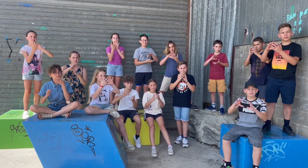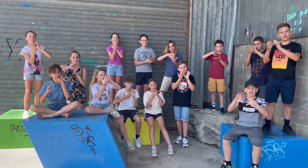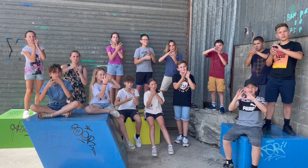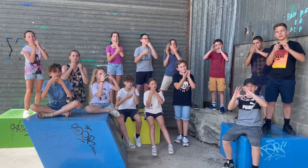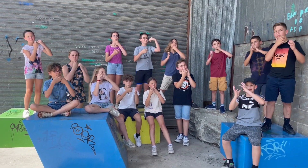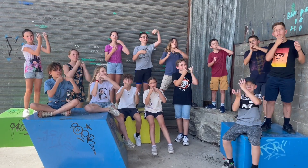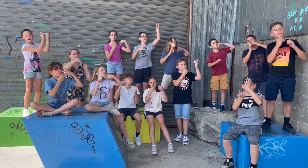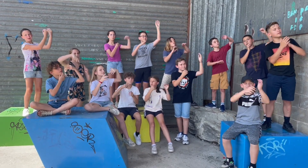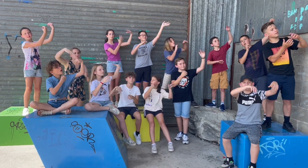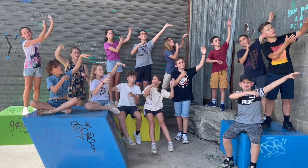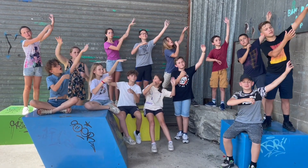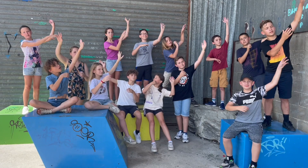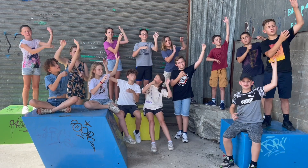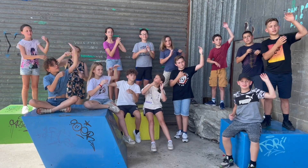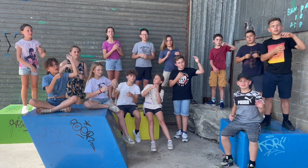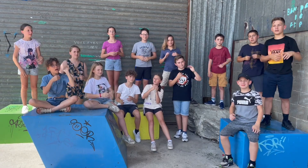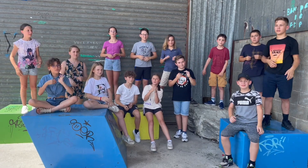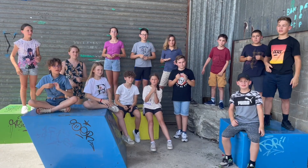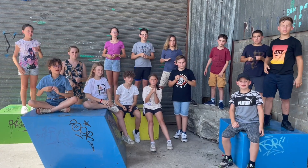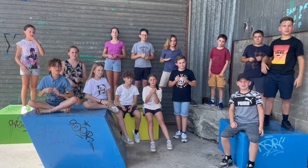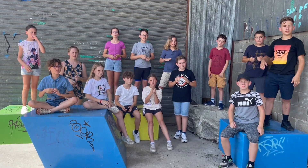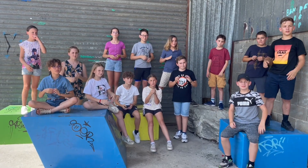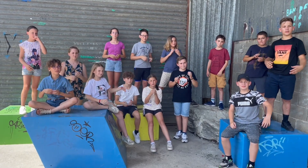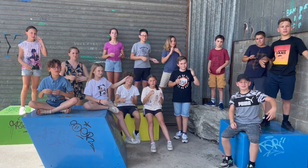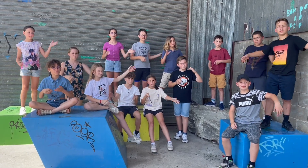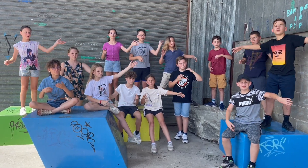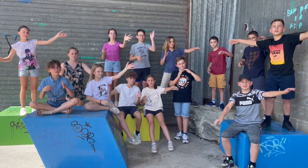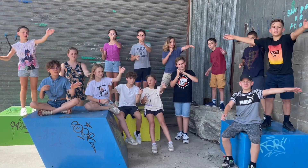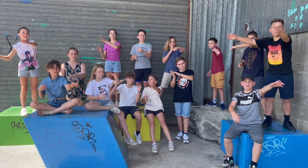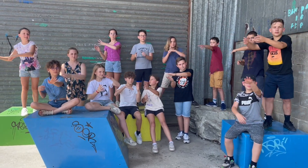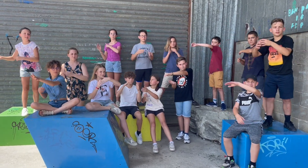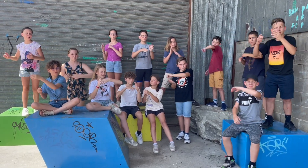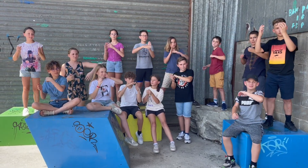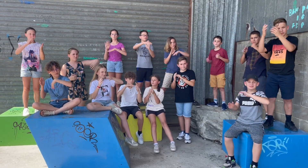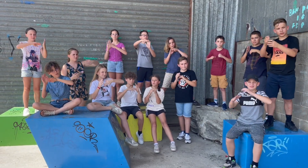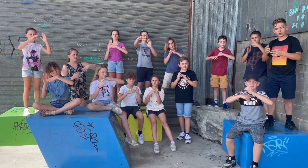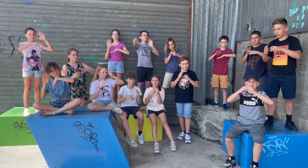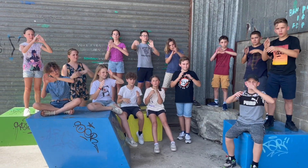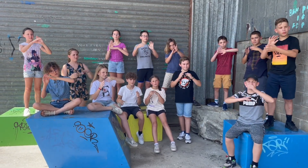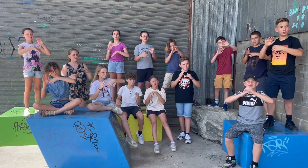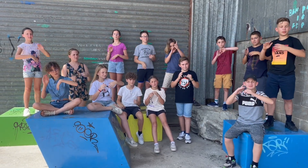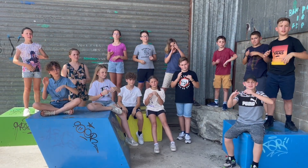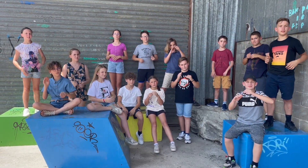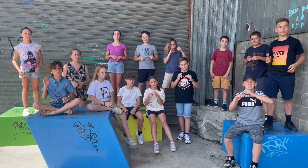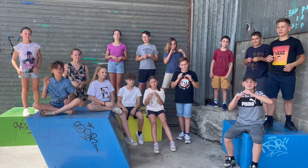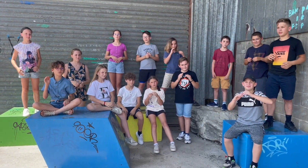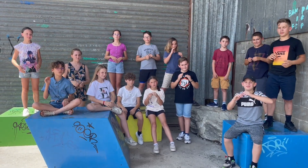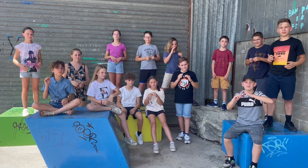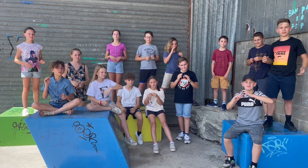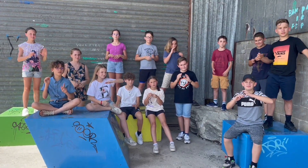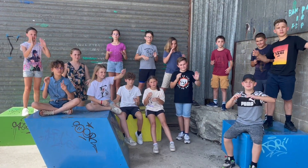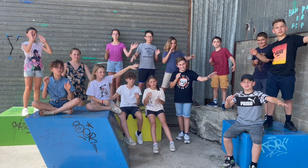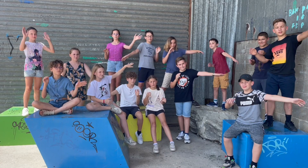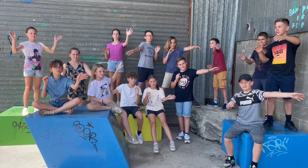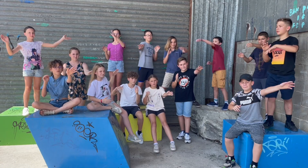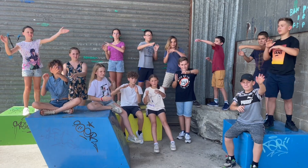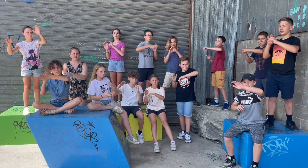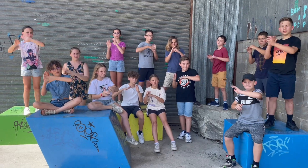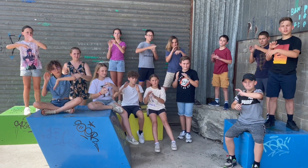viendra belle et grande, qui viendra belle et grande. Si on chante tous ensemble, si on chante tous ensemble. Si on unit nos